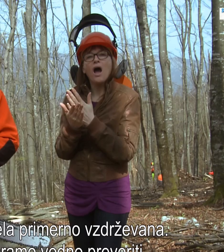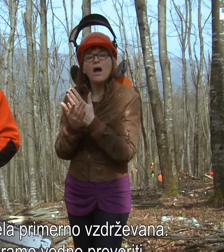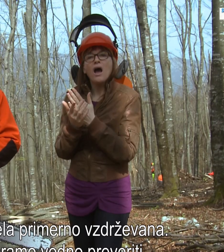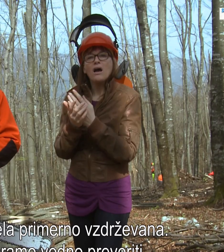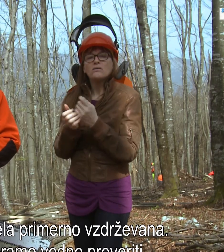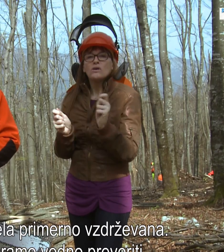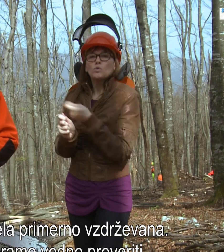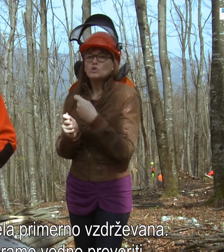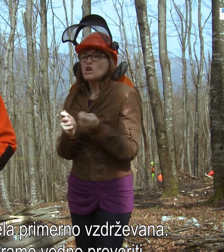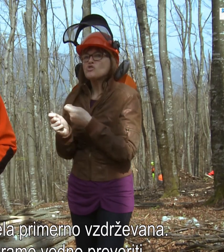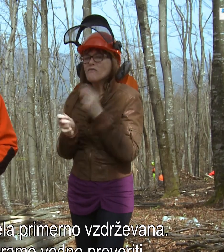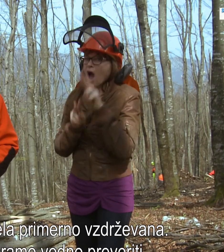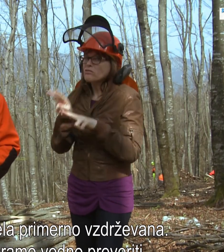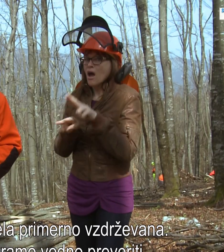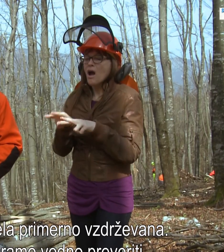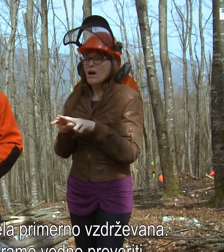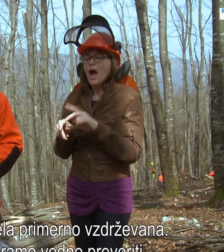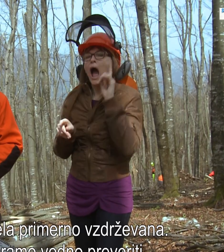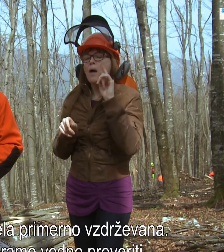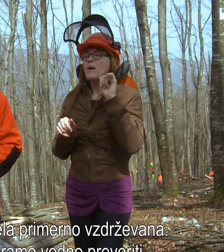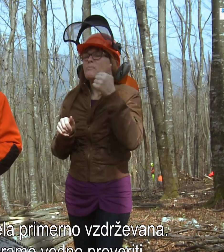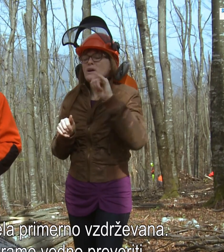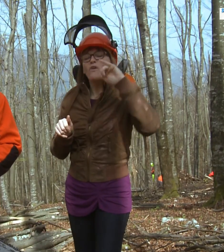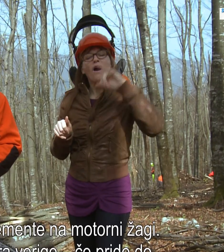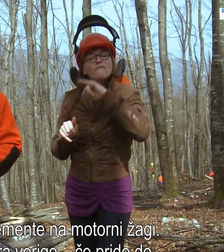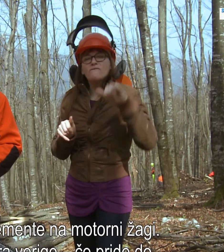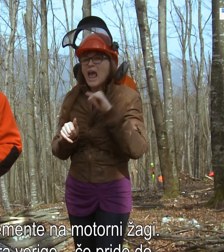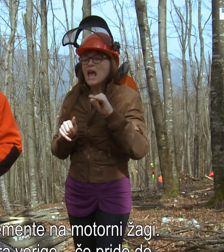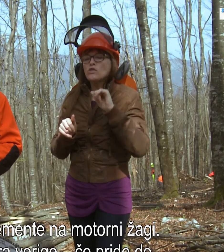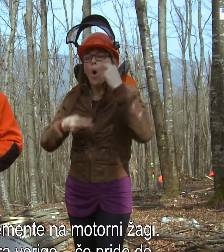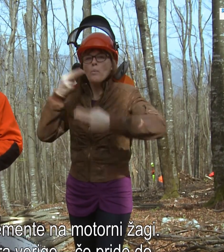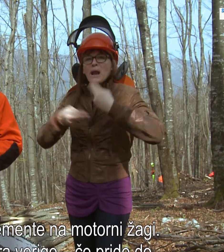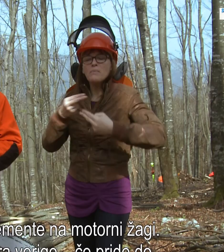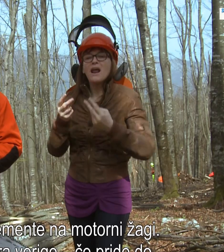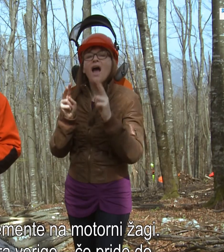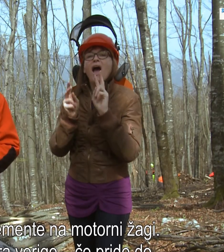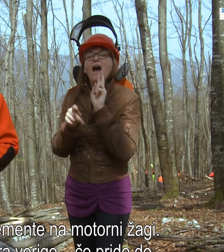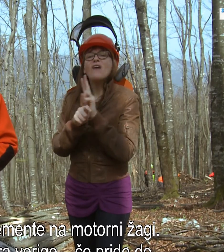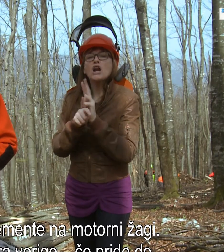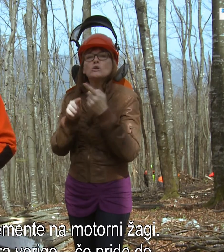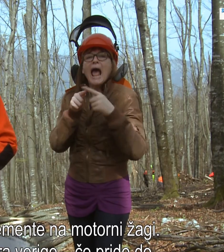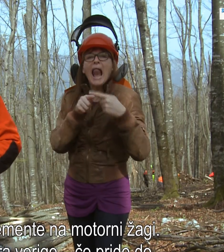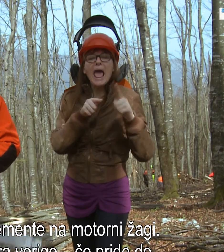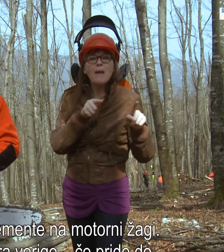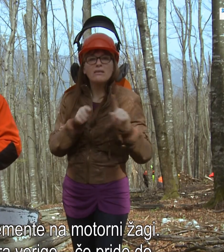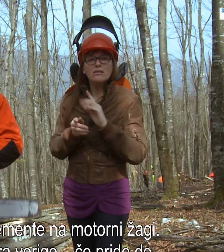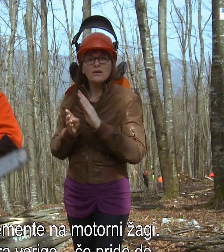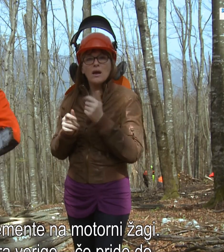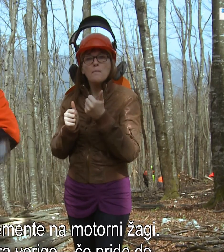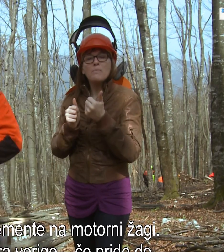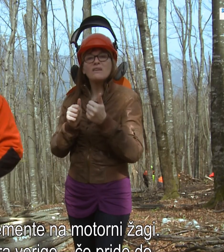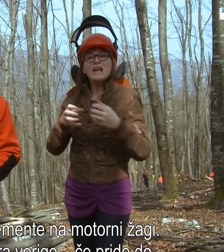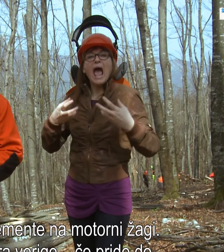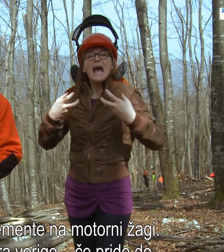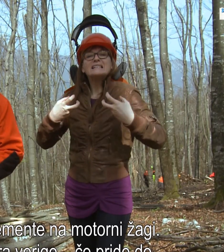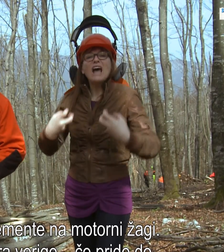primerno vzdrževana. Najprej pa moramo vedno preveriti varnostne elemente na motorni žagi. Prvi je zavora verige,